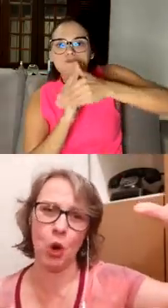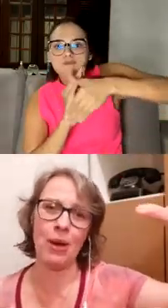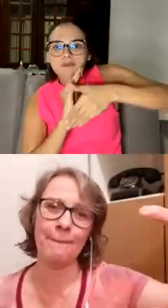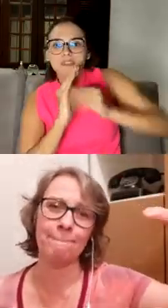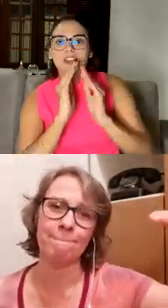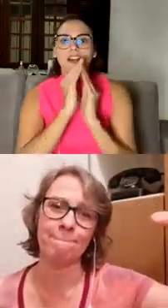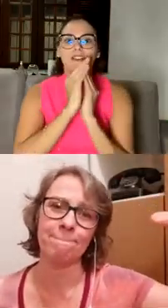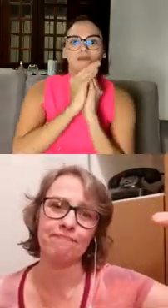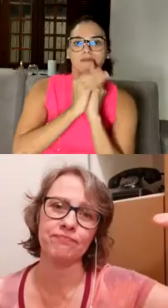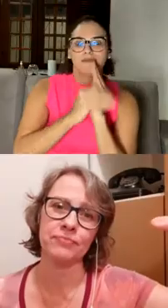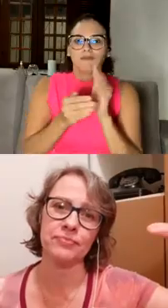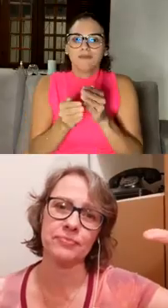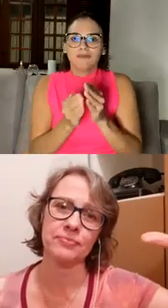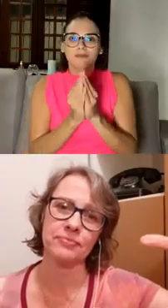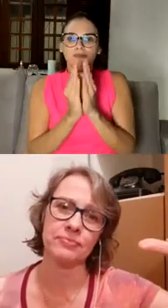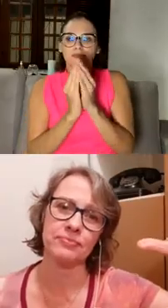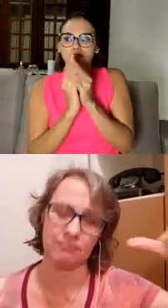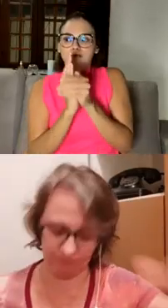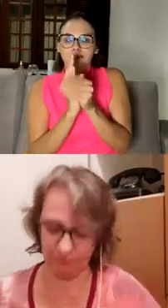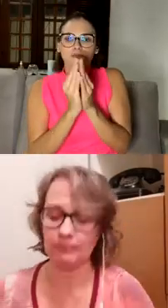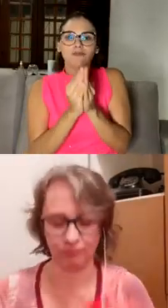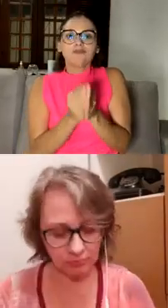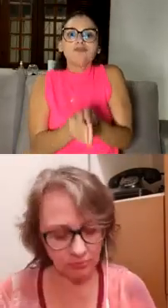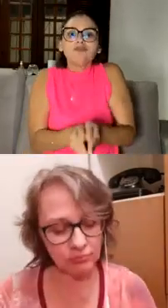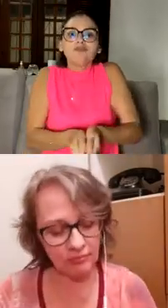tá boa? Tá.